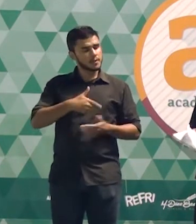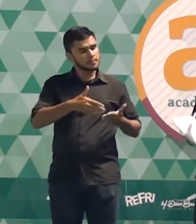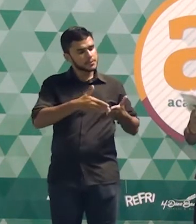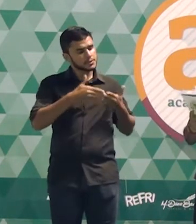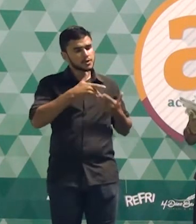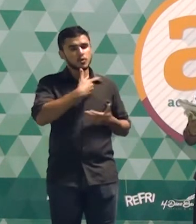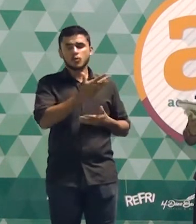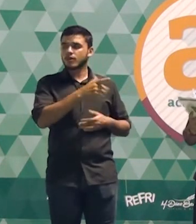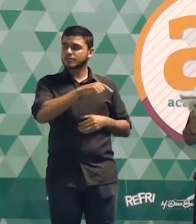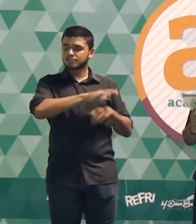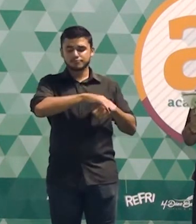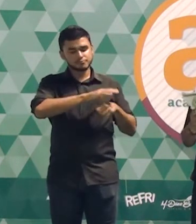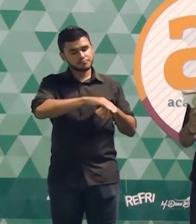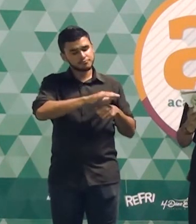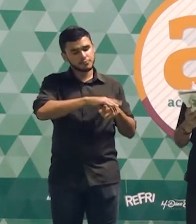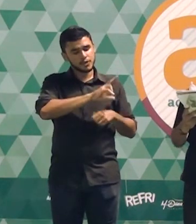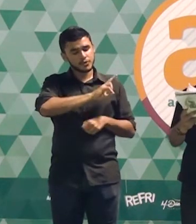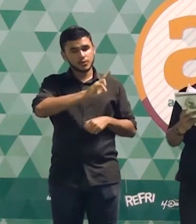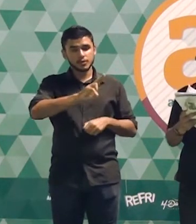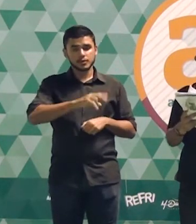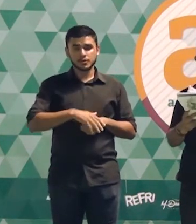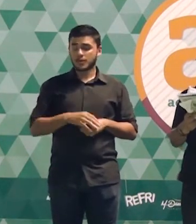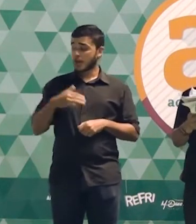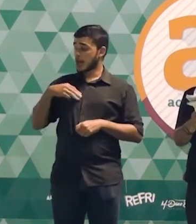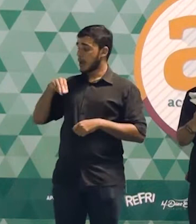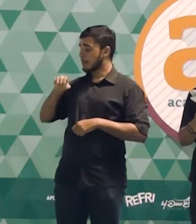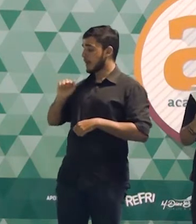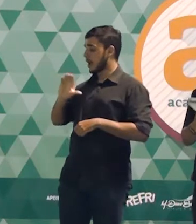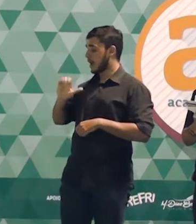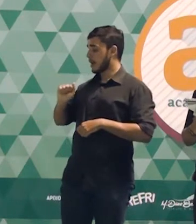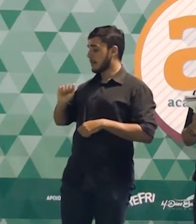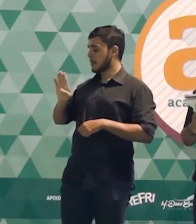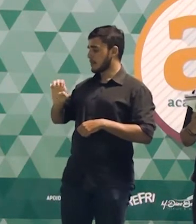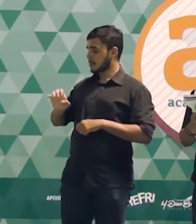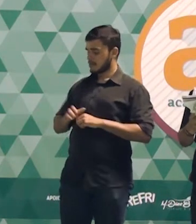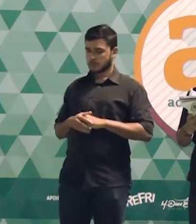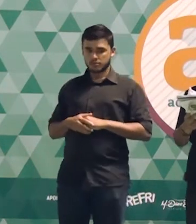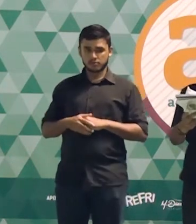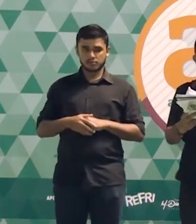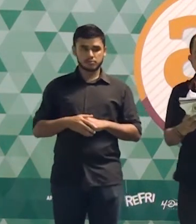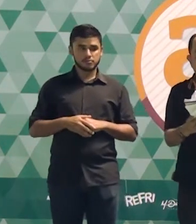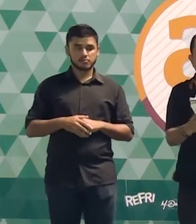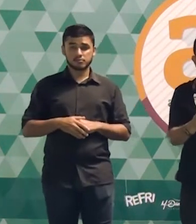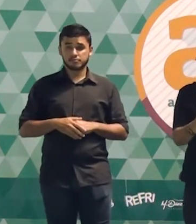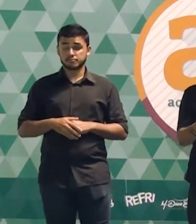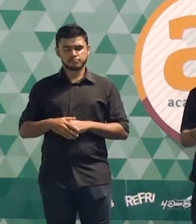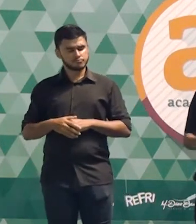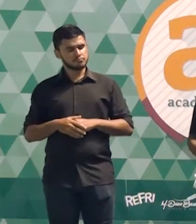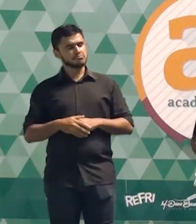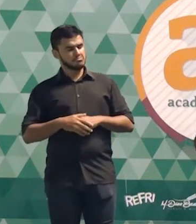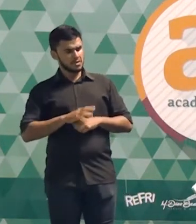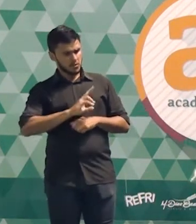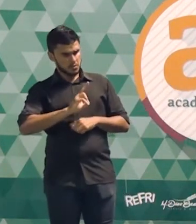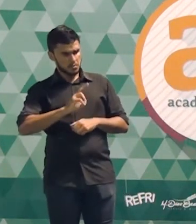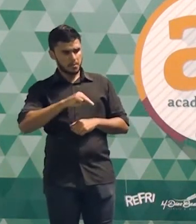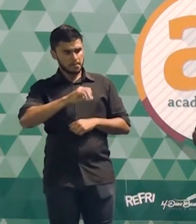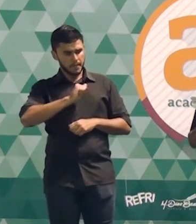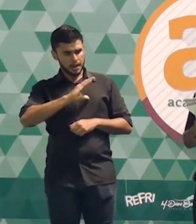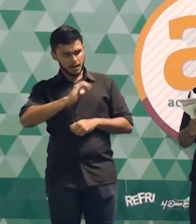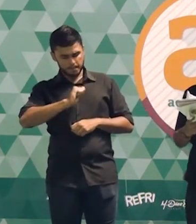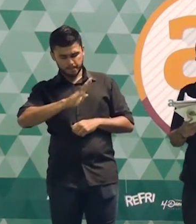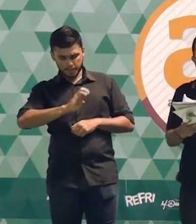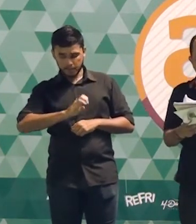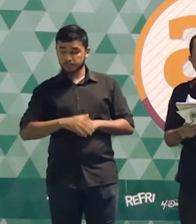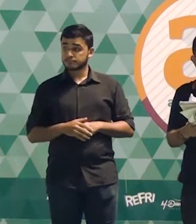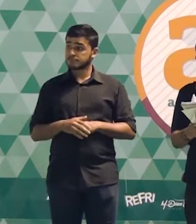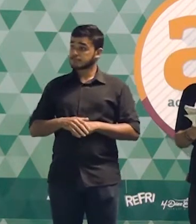qual é mesmo a sua graça? Macabé. Macuquê, bé. Foi ela obrigada